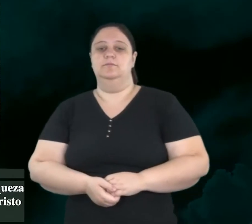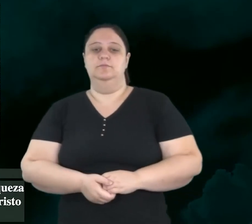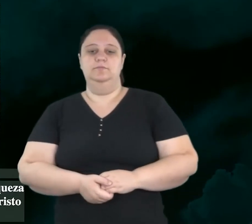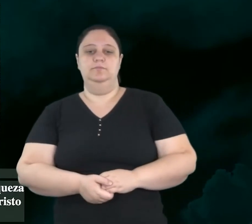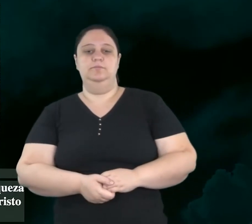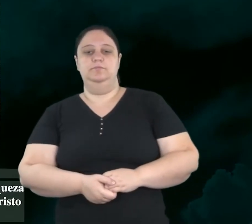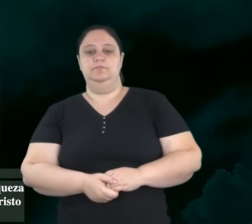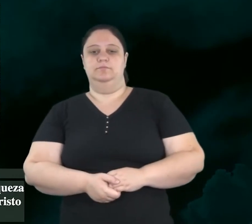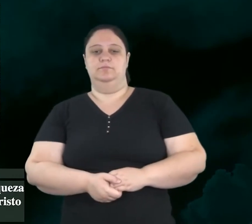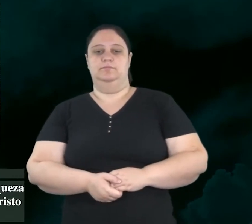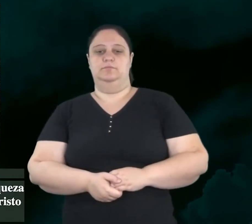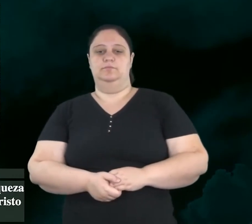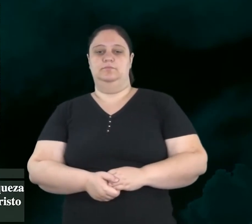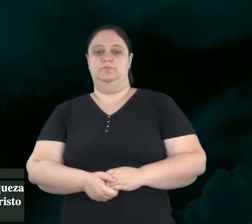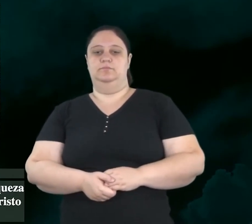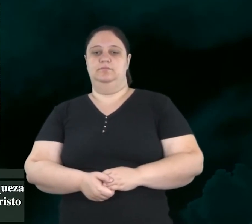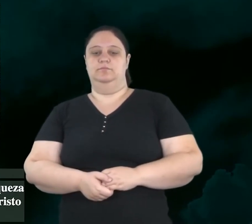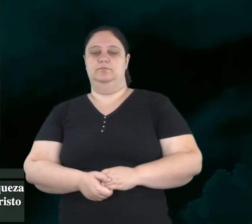1